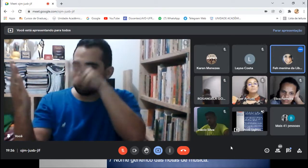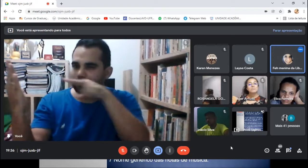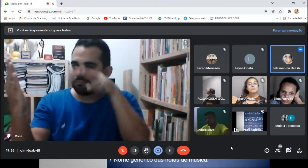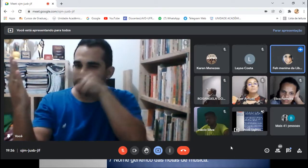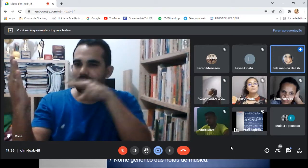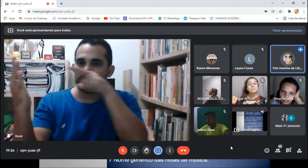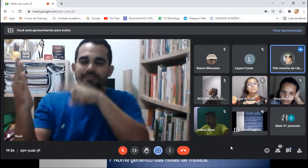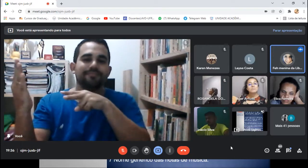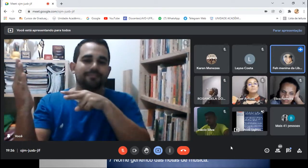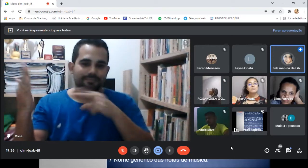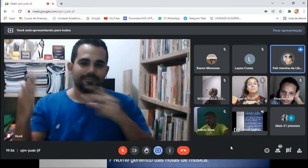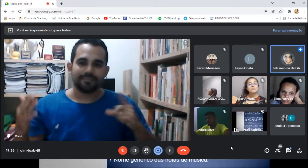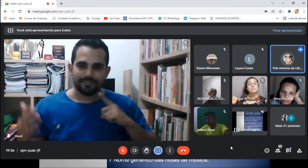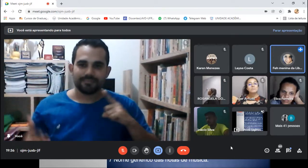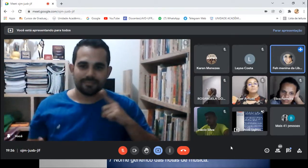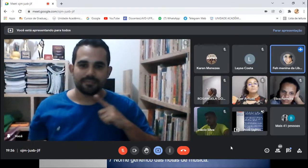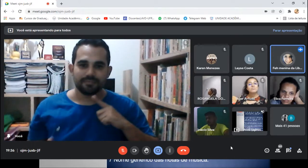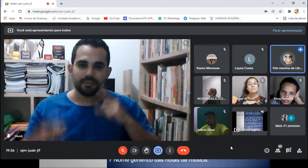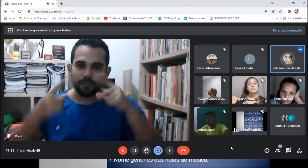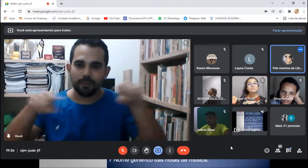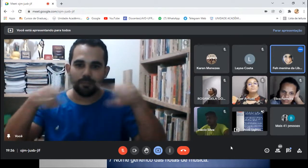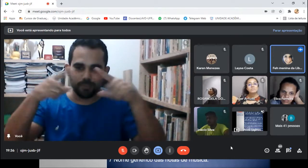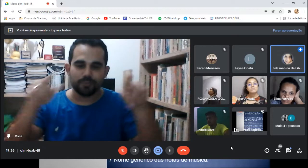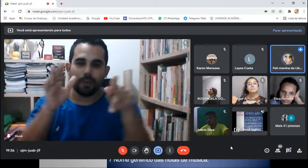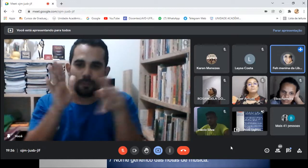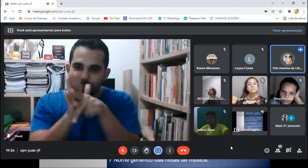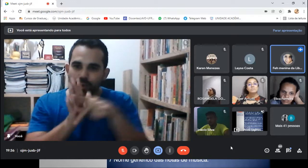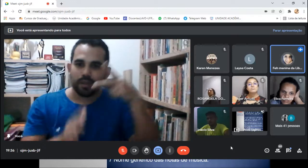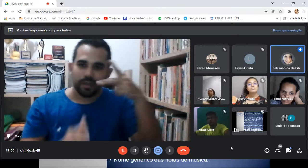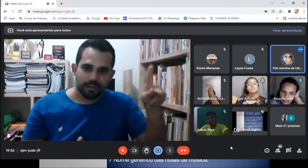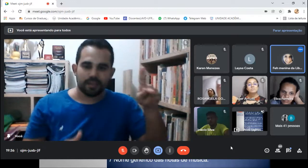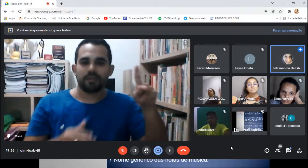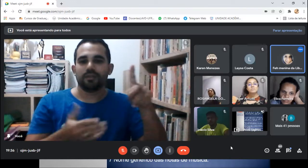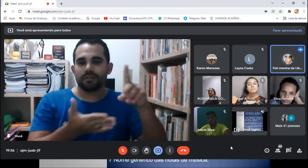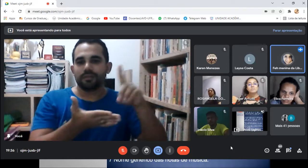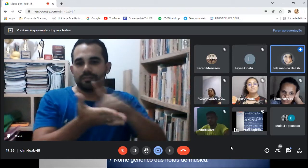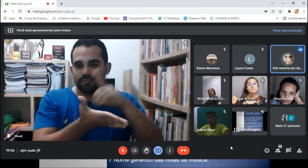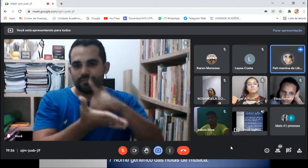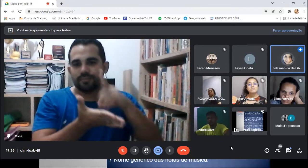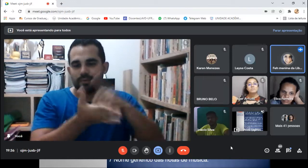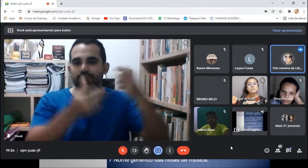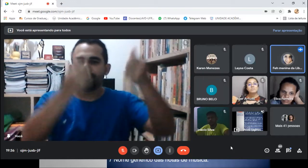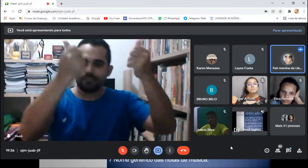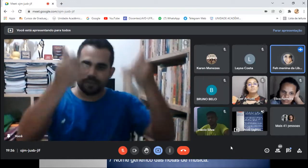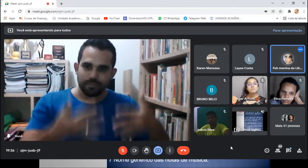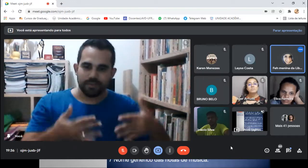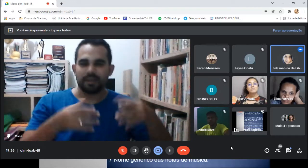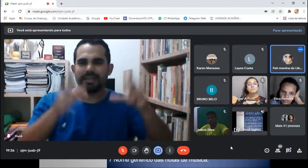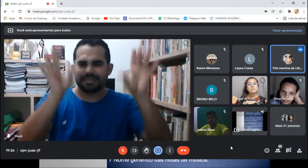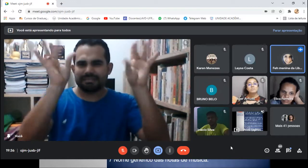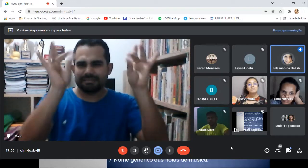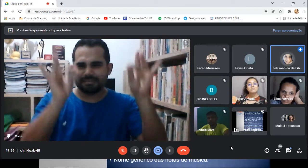que são signos, né, visuais para que contém uma nota diferente. Então, são